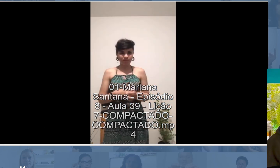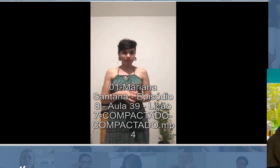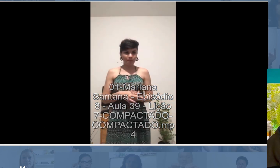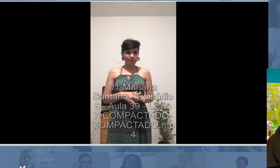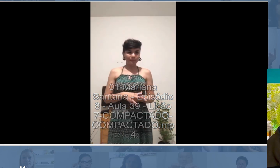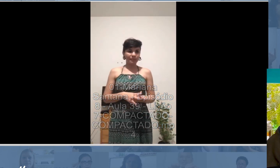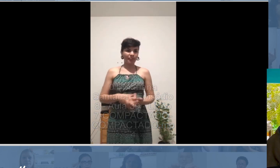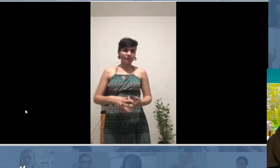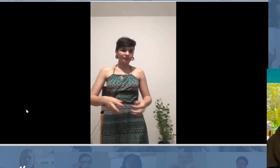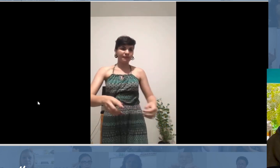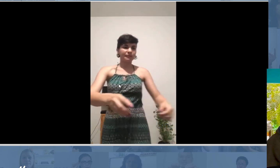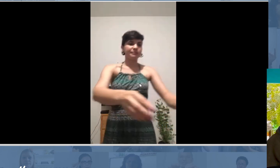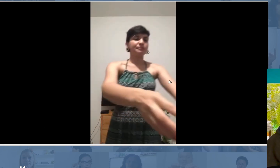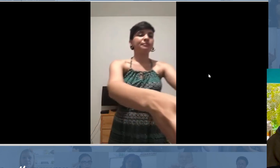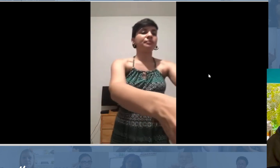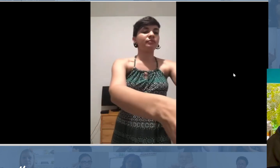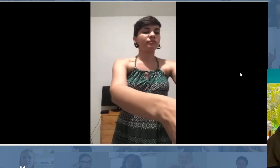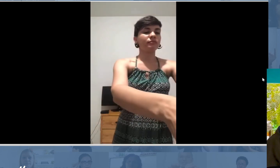de novo, disse o nome dela.